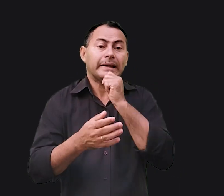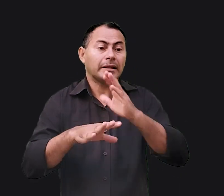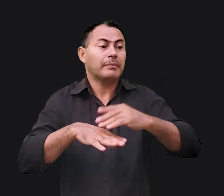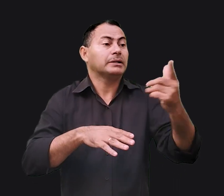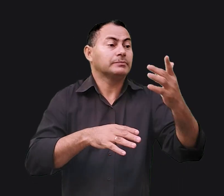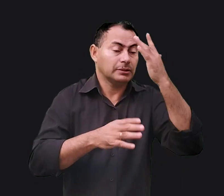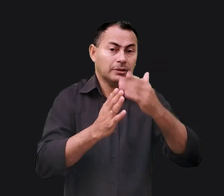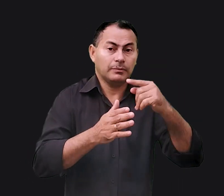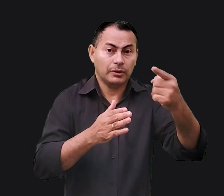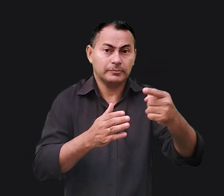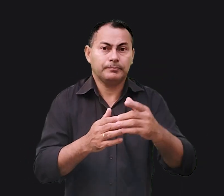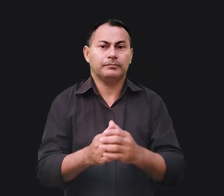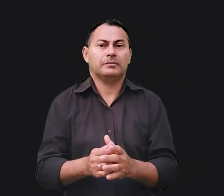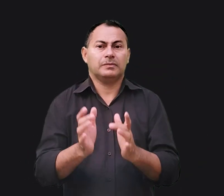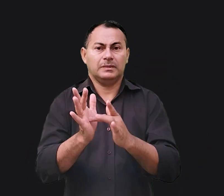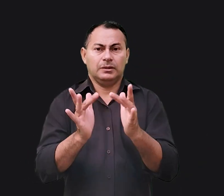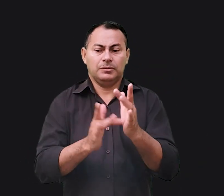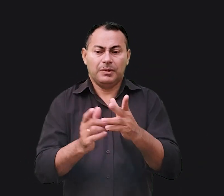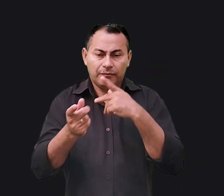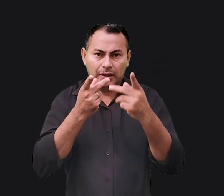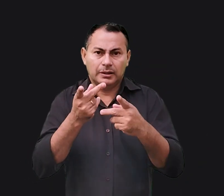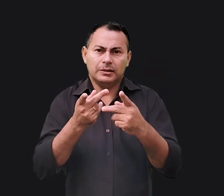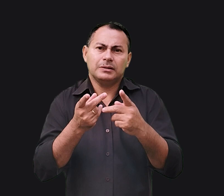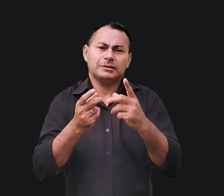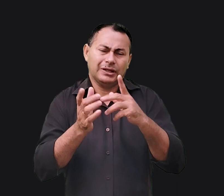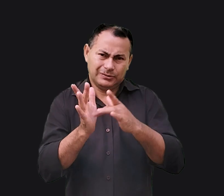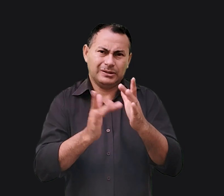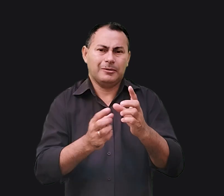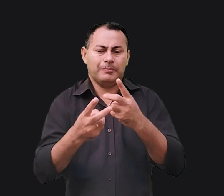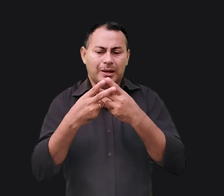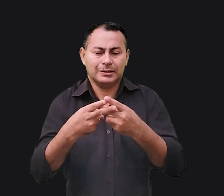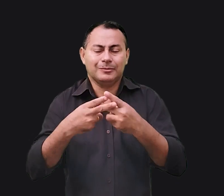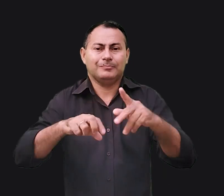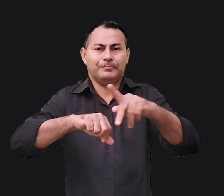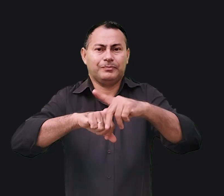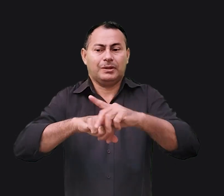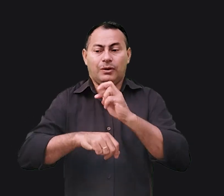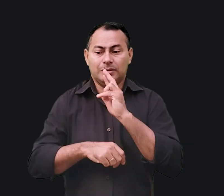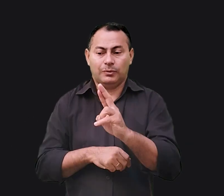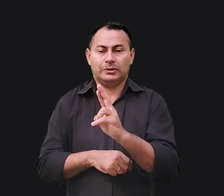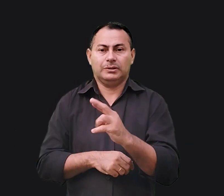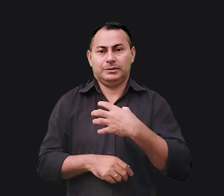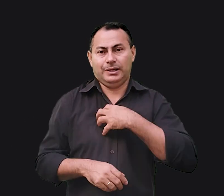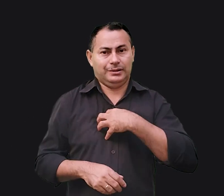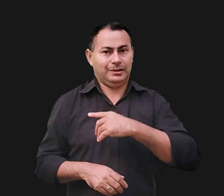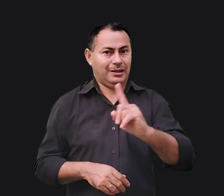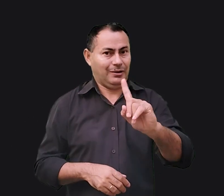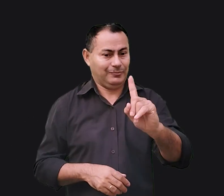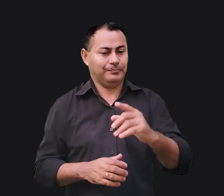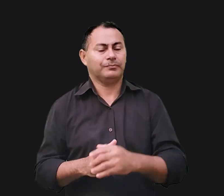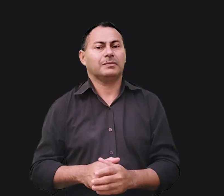mais gente. Jesus devia ser paciente com Pedro e não responderia desta maneira. Ele